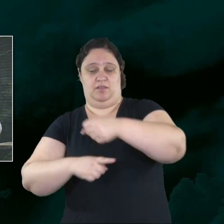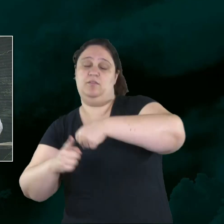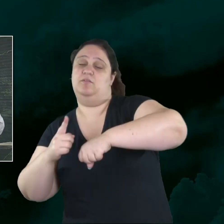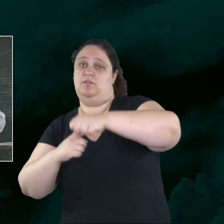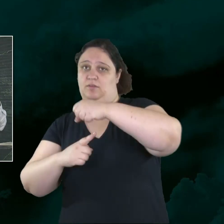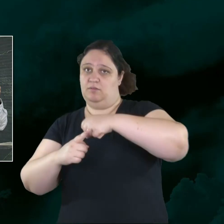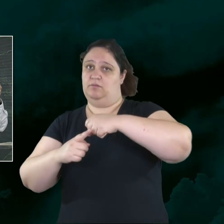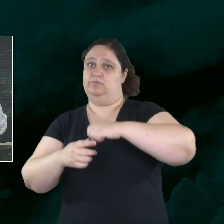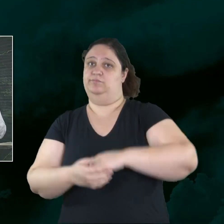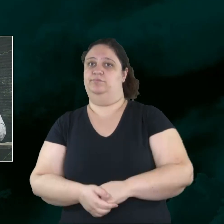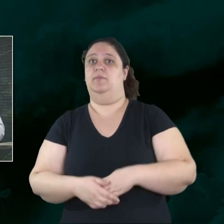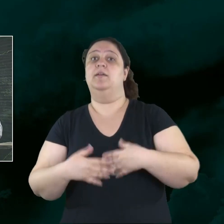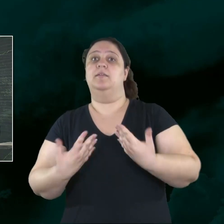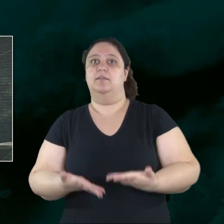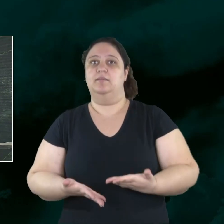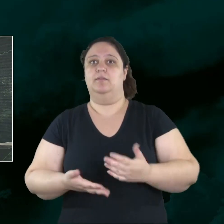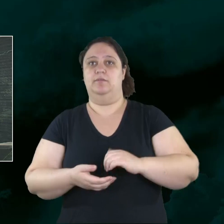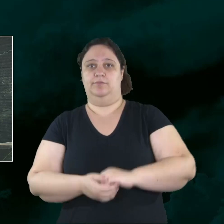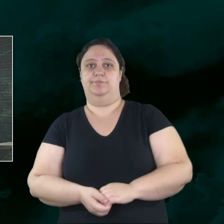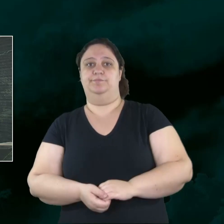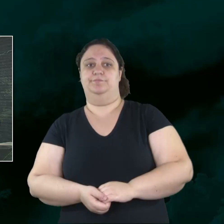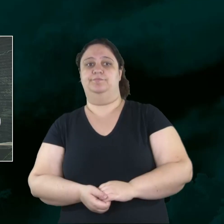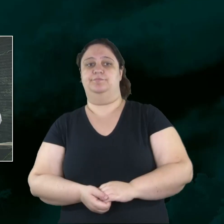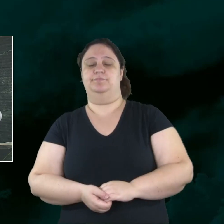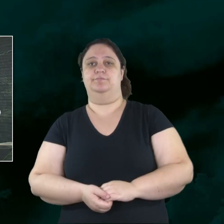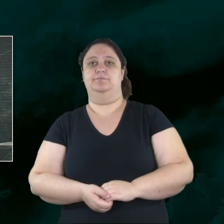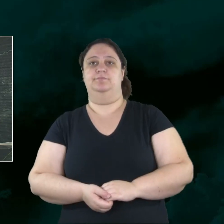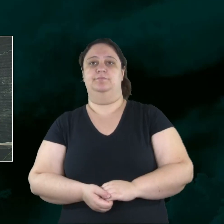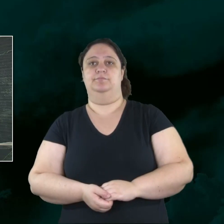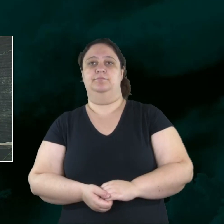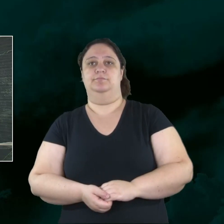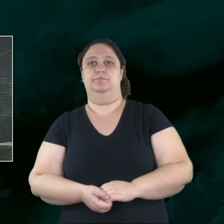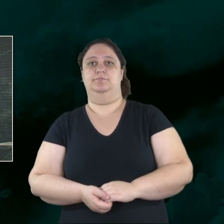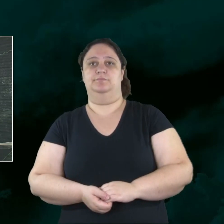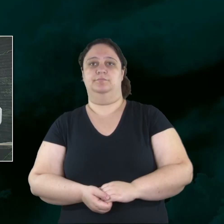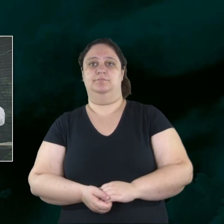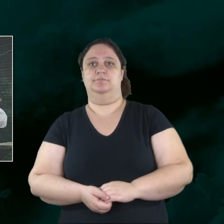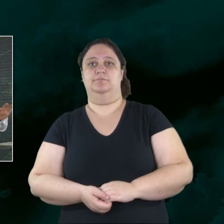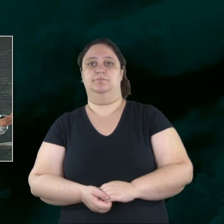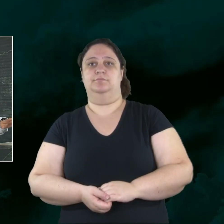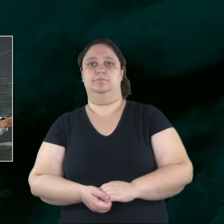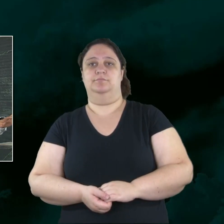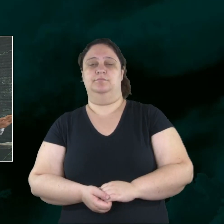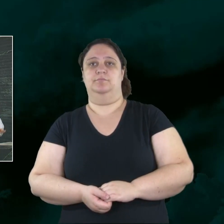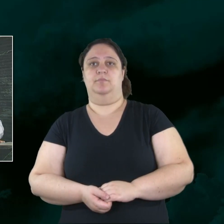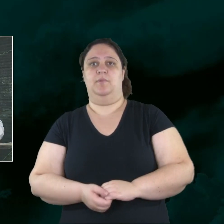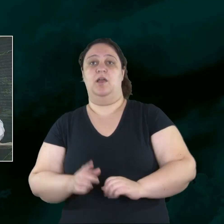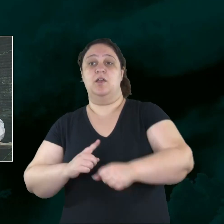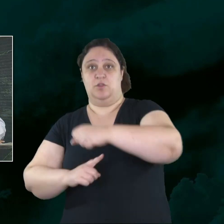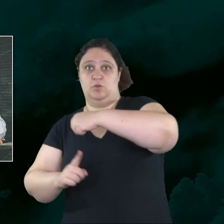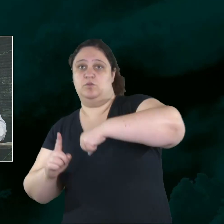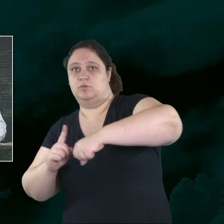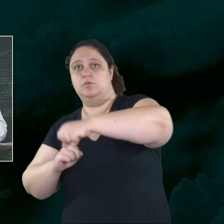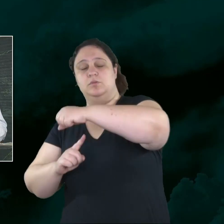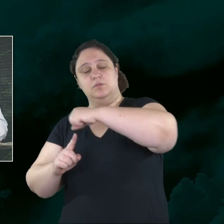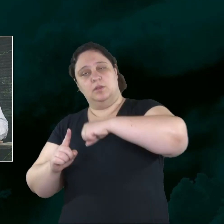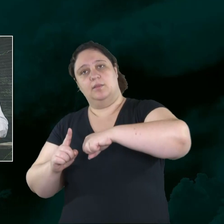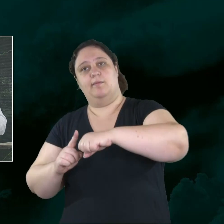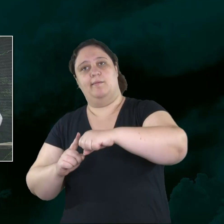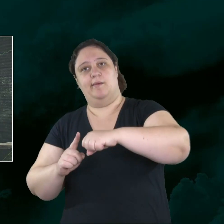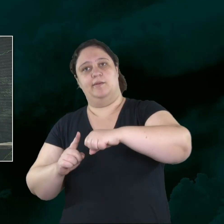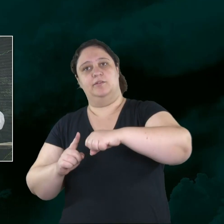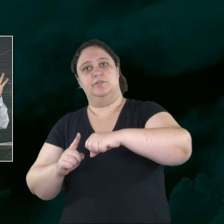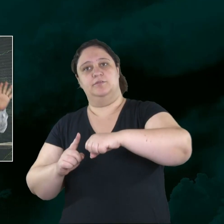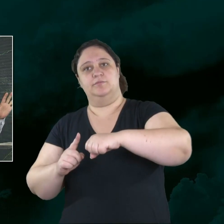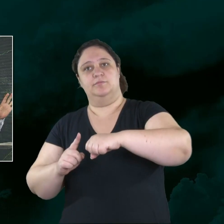dizer, quanto mais as diversas camadas sociais de uma sociedade